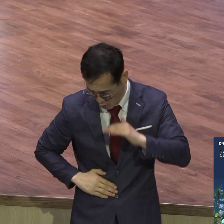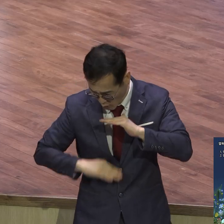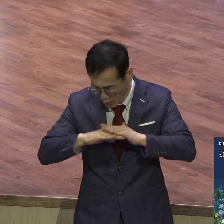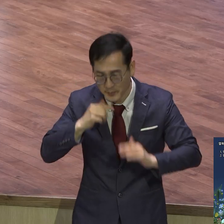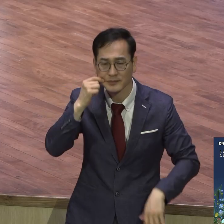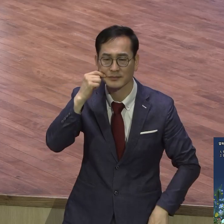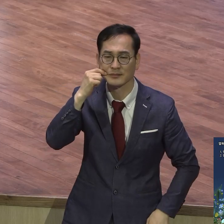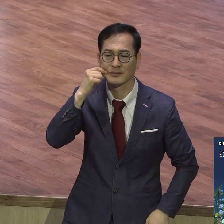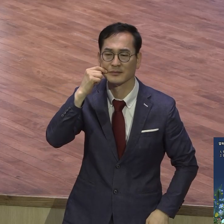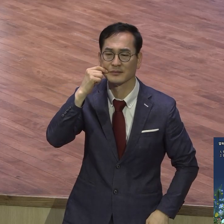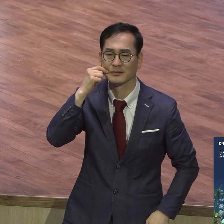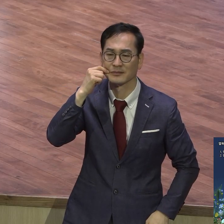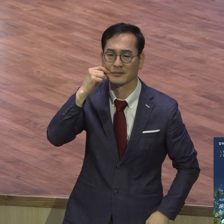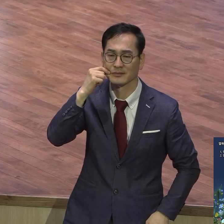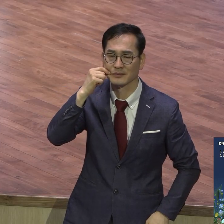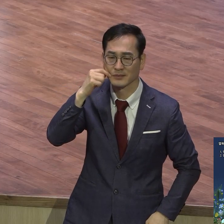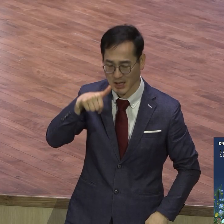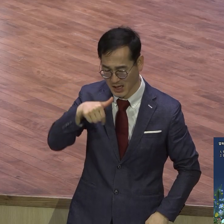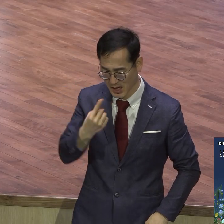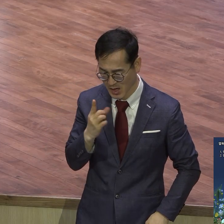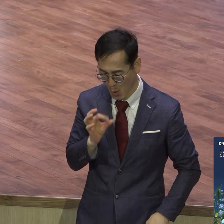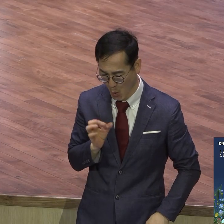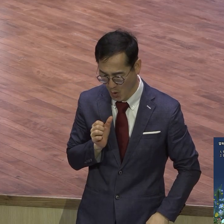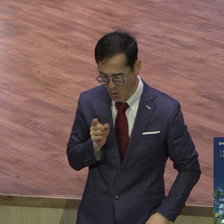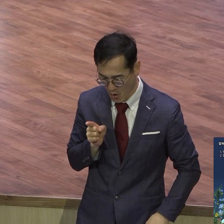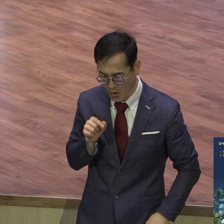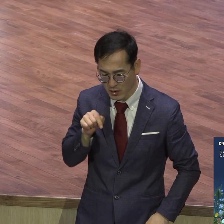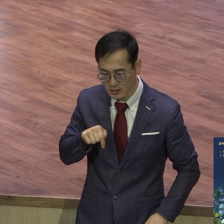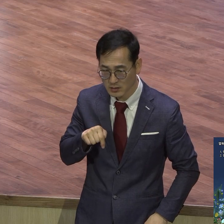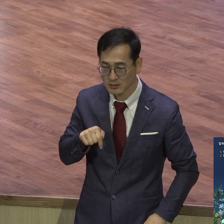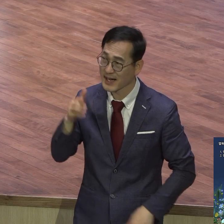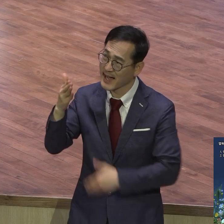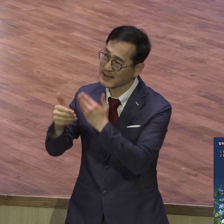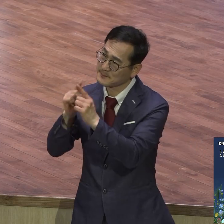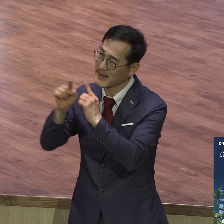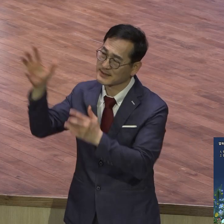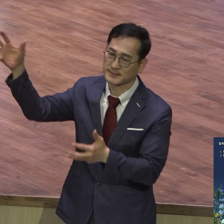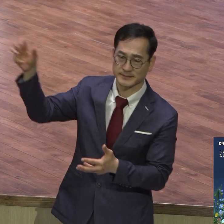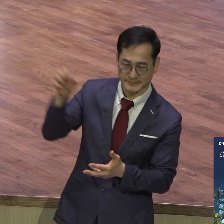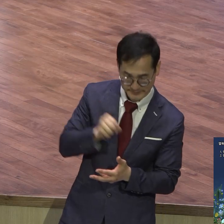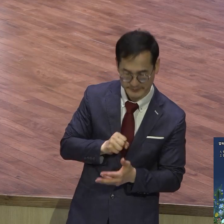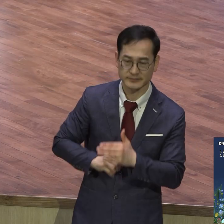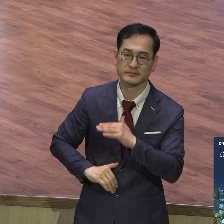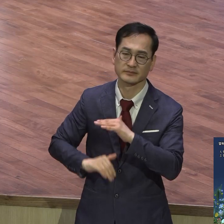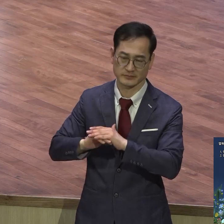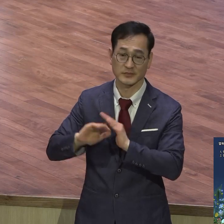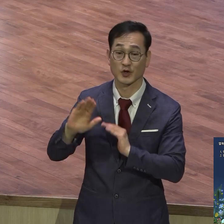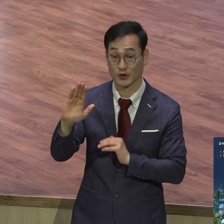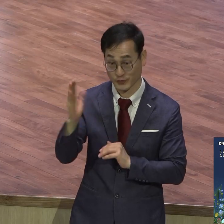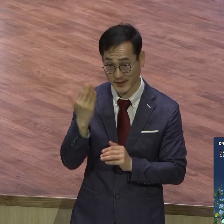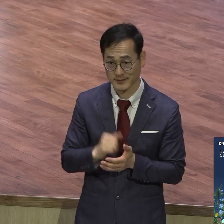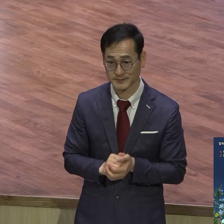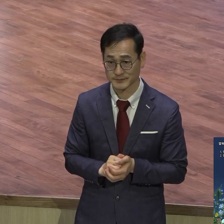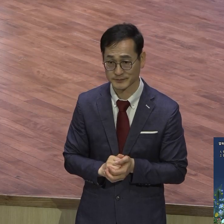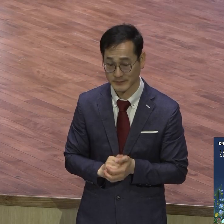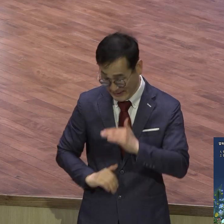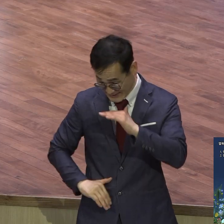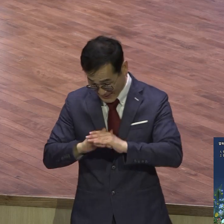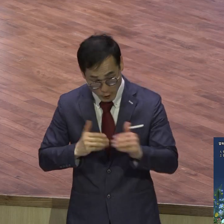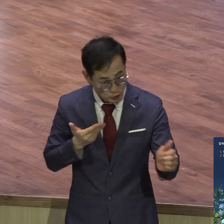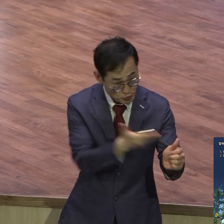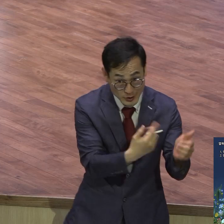그렇게 여러분 이렇게 지금 메말라있는 영혼들에게 이 사실을 말해주는 사명이 여러분에게